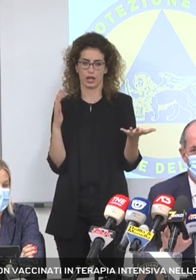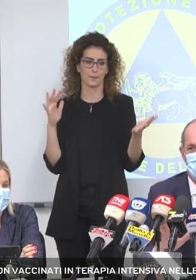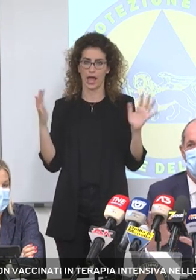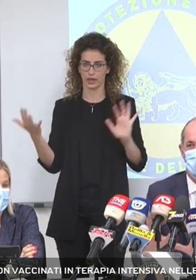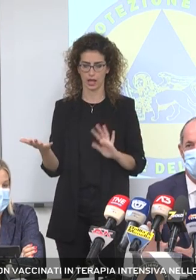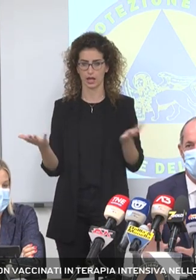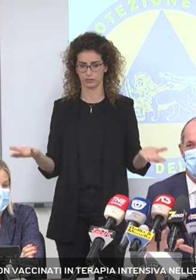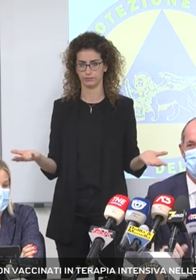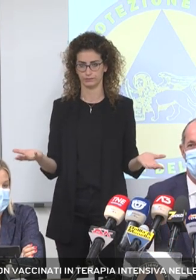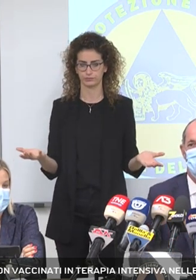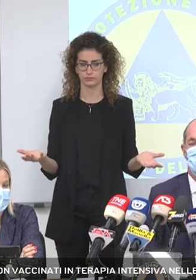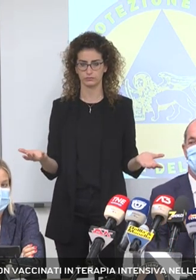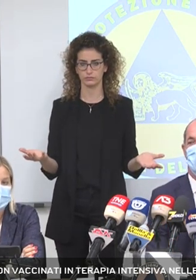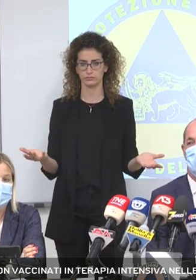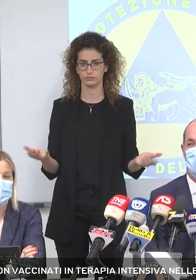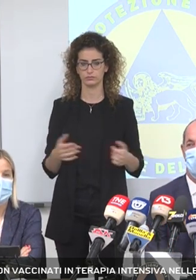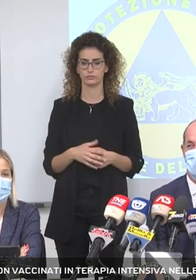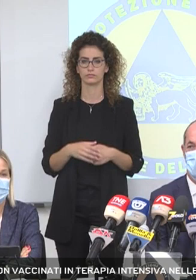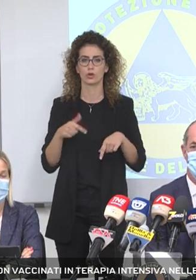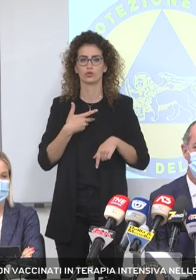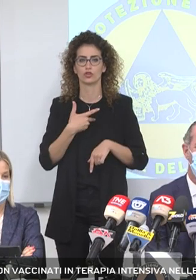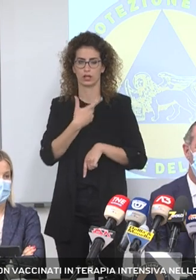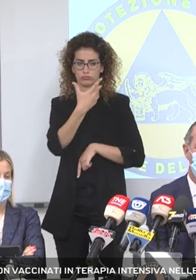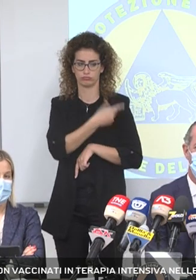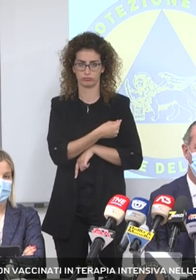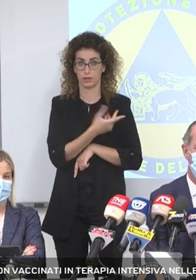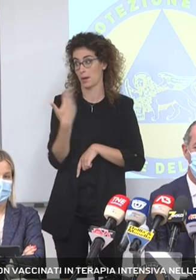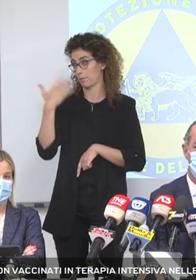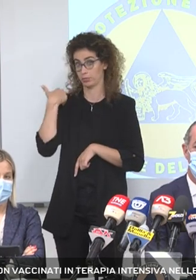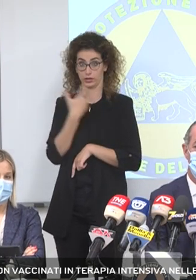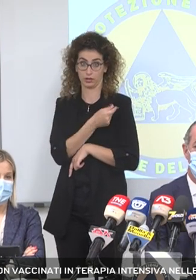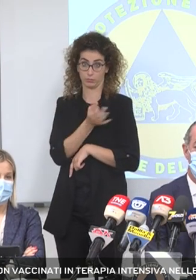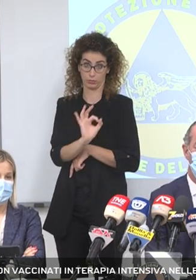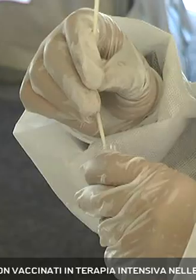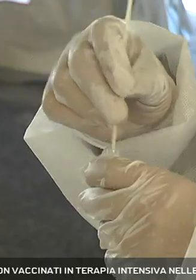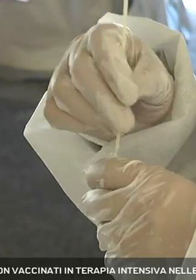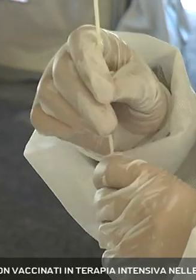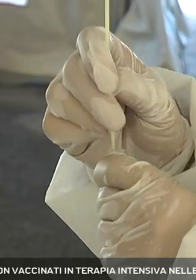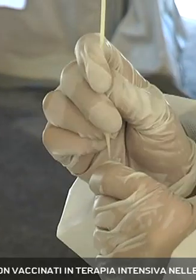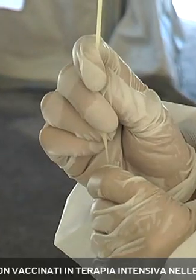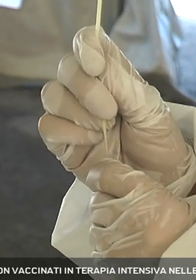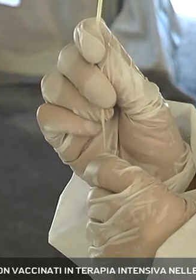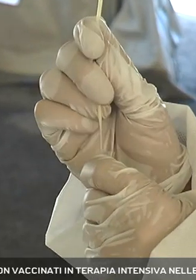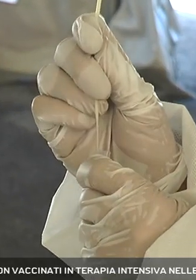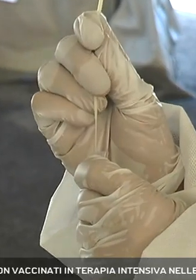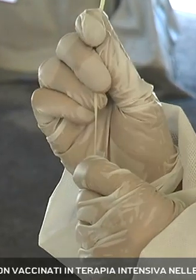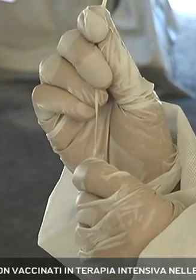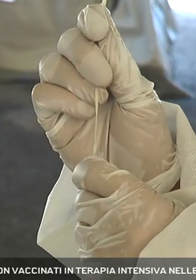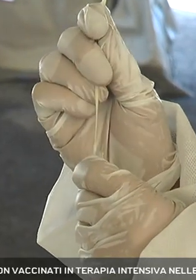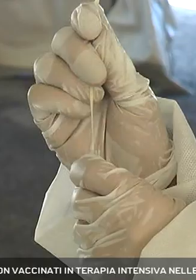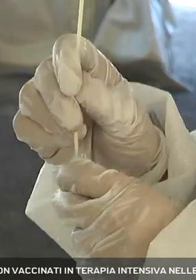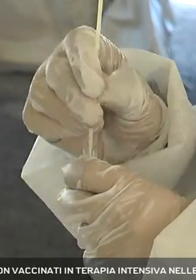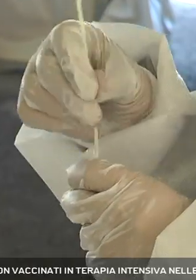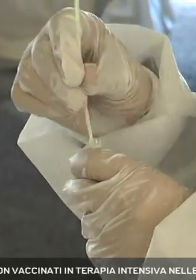e siamo anche in presenza di vaccinazione che prima non avevamo, probabilmente qualche riflessione va fatta.